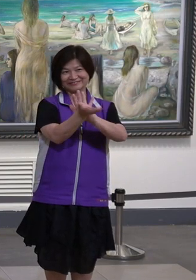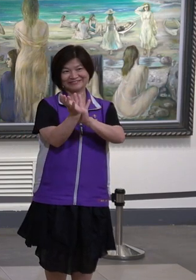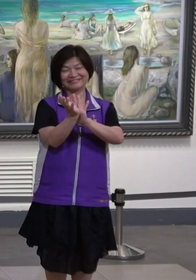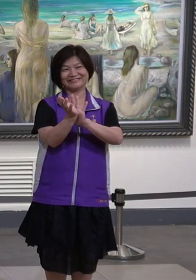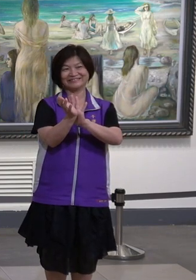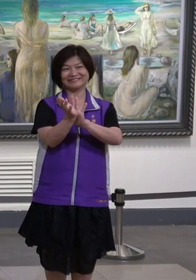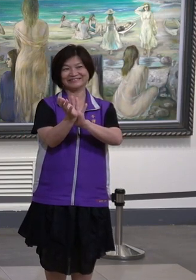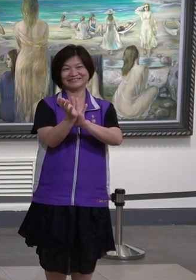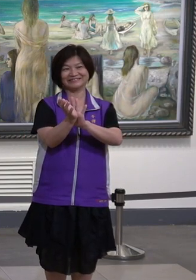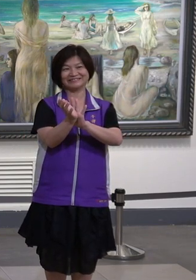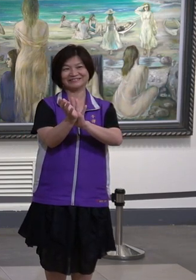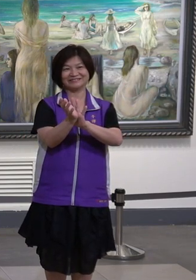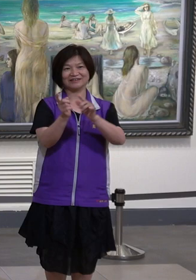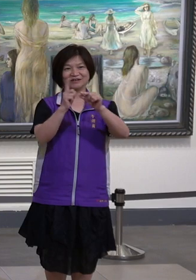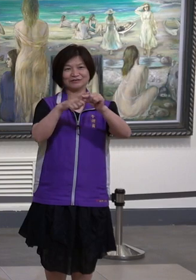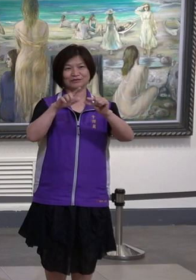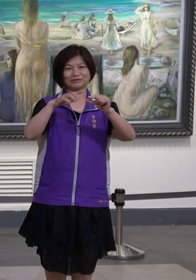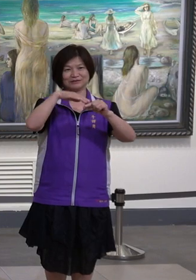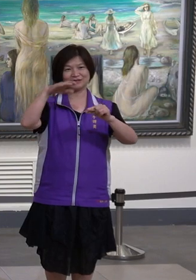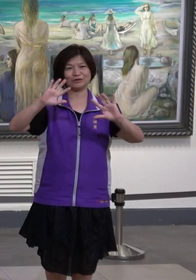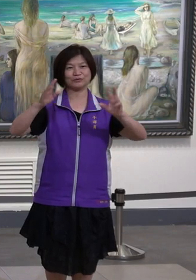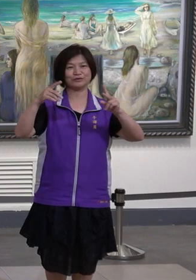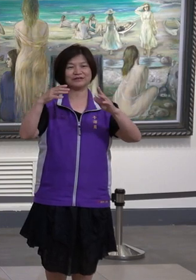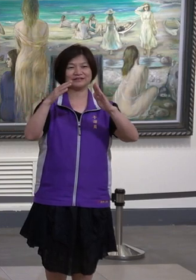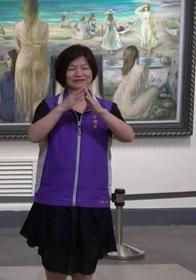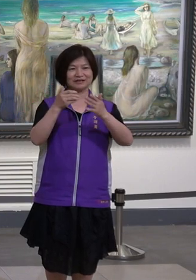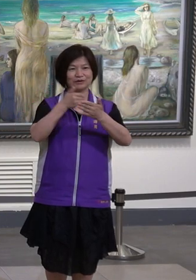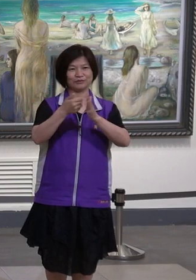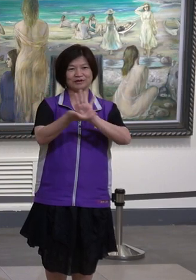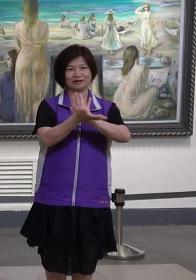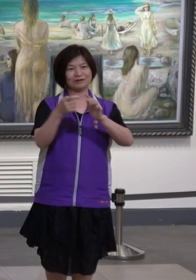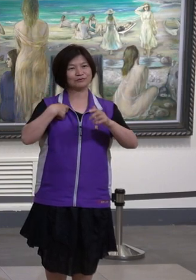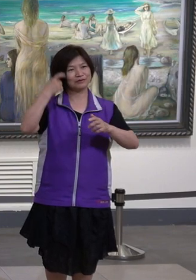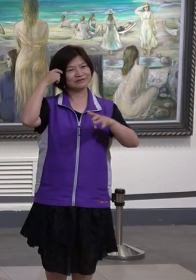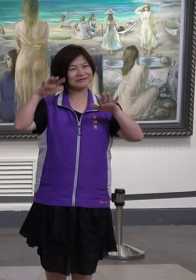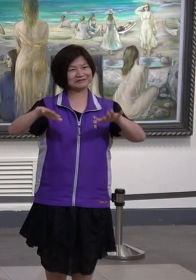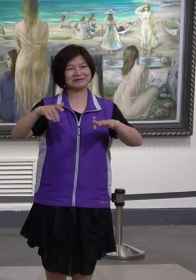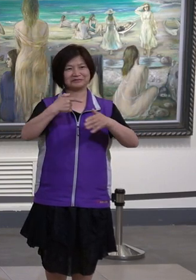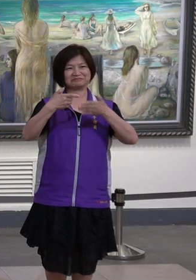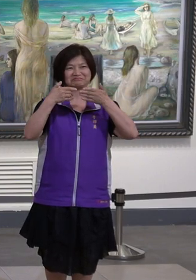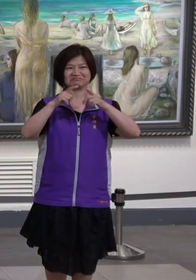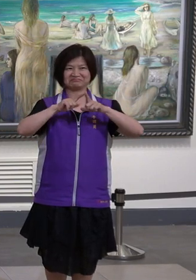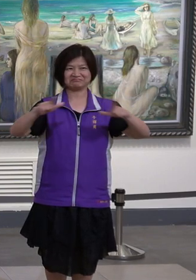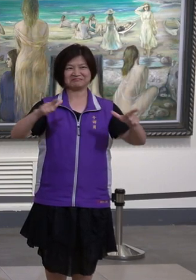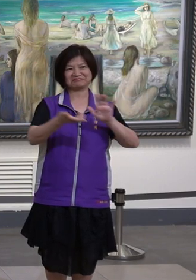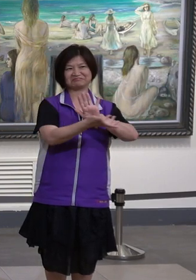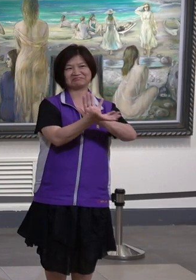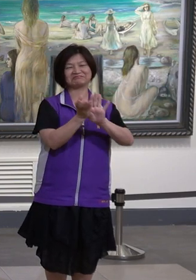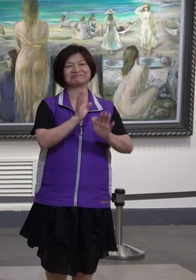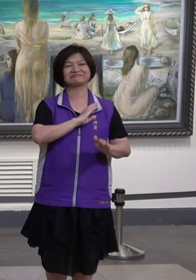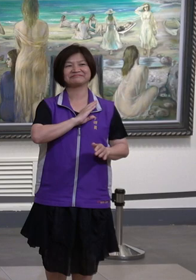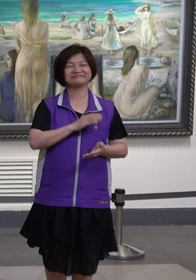是中山国家画展今年算是一个很大胆的。